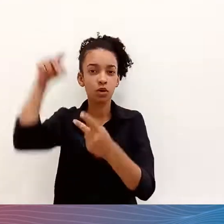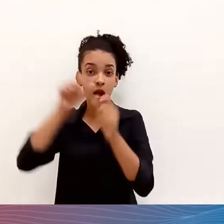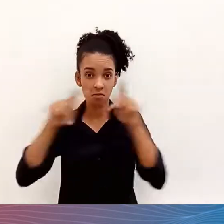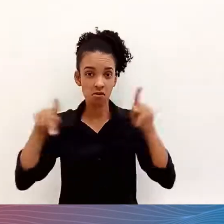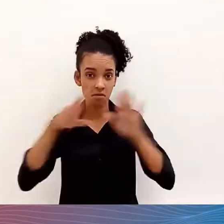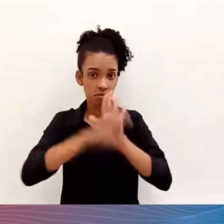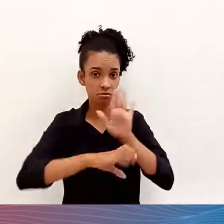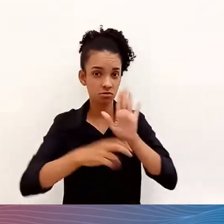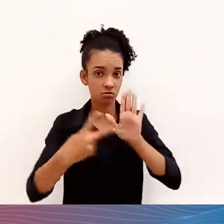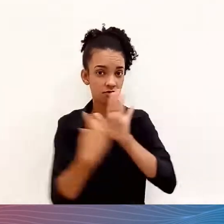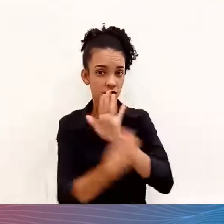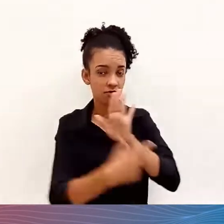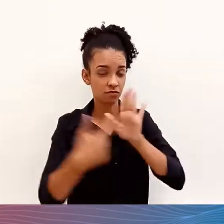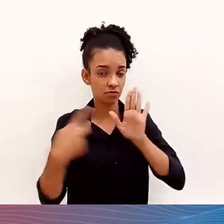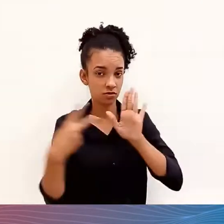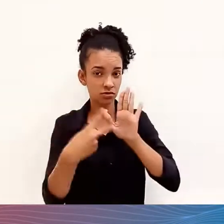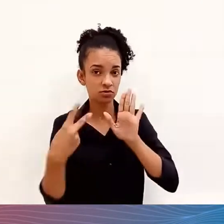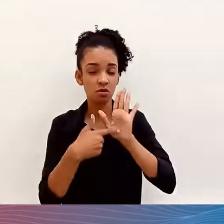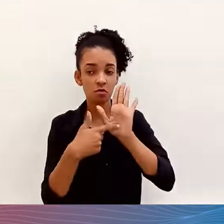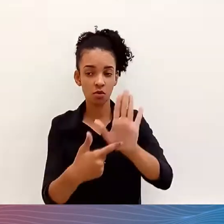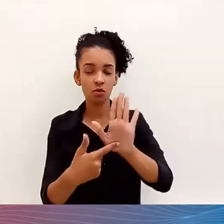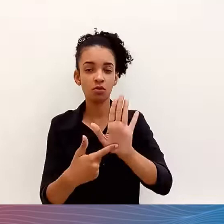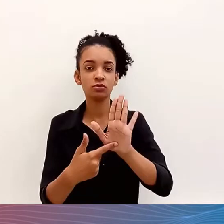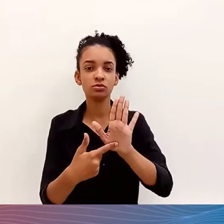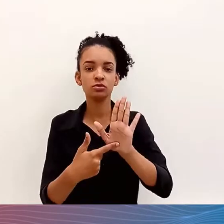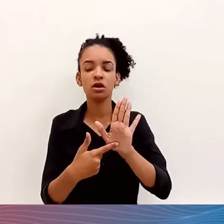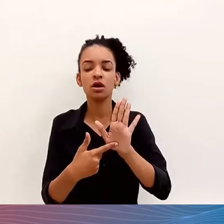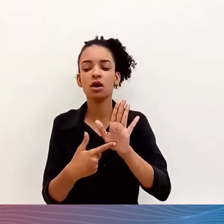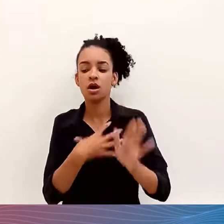varão. 12, deixa eu ver.